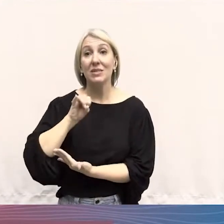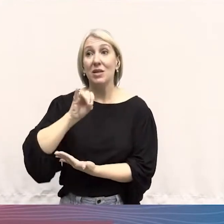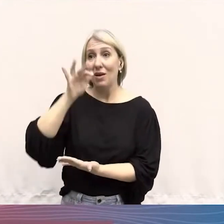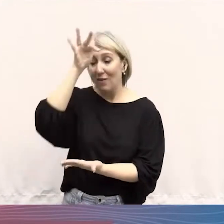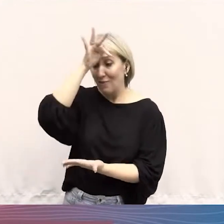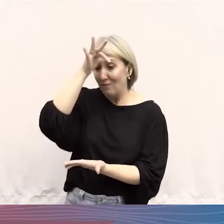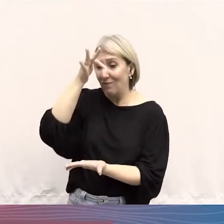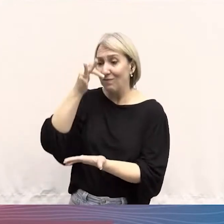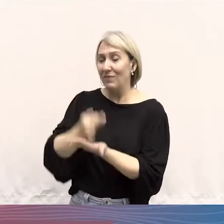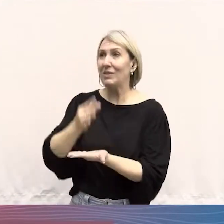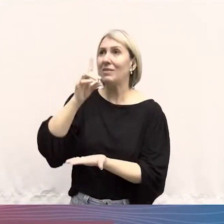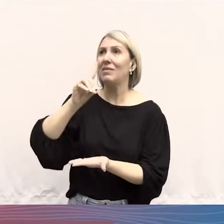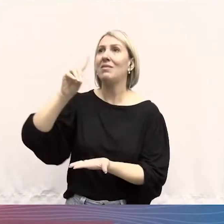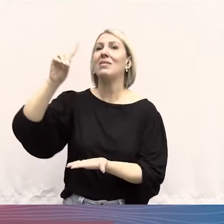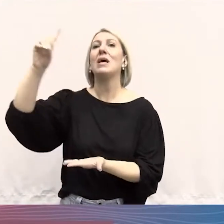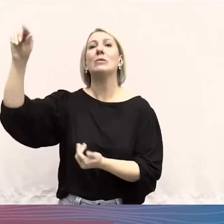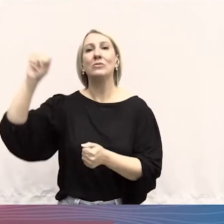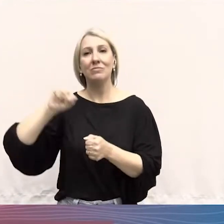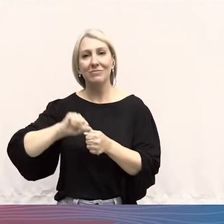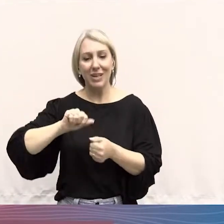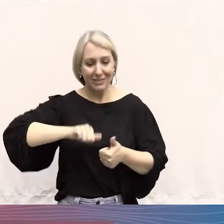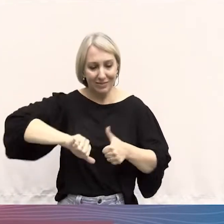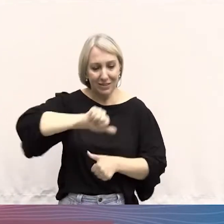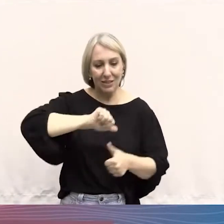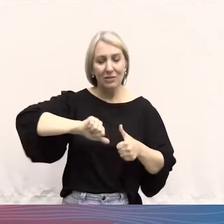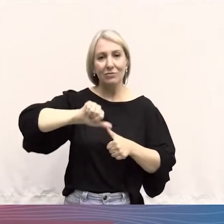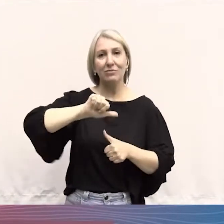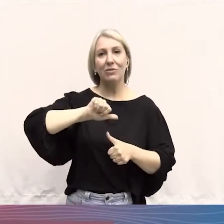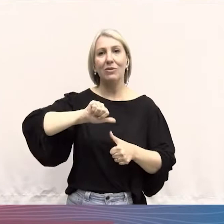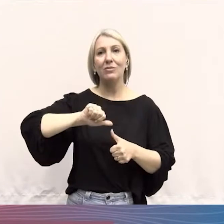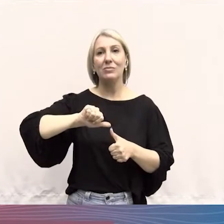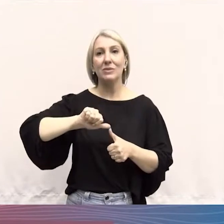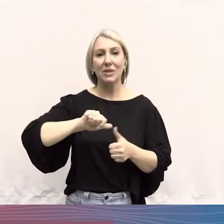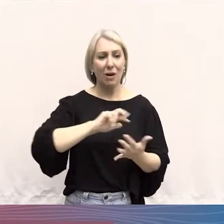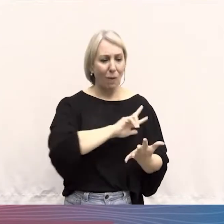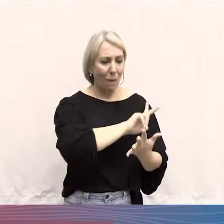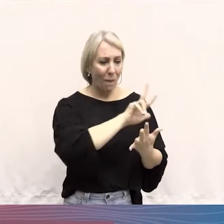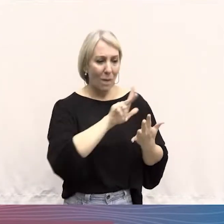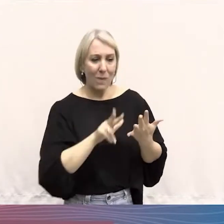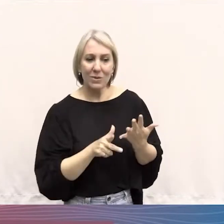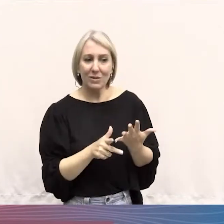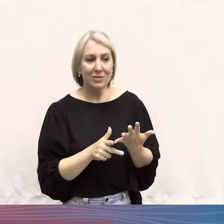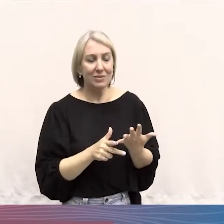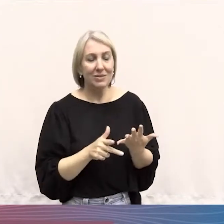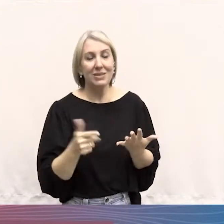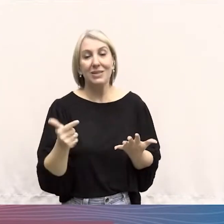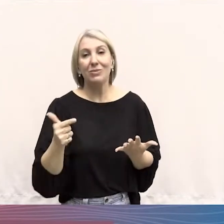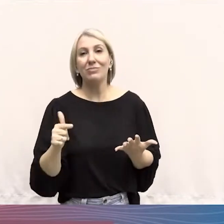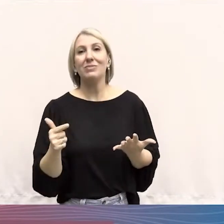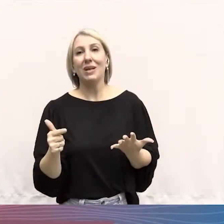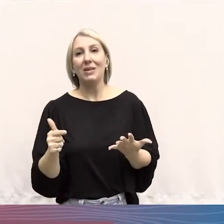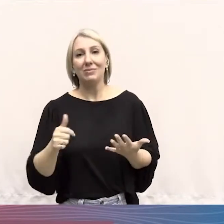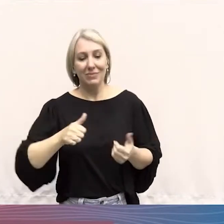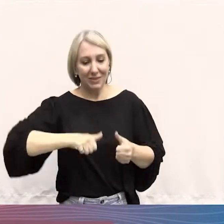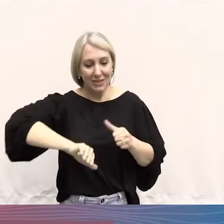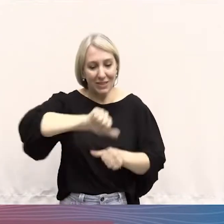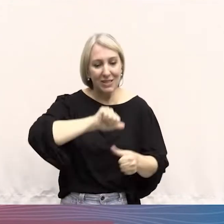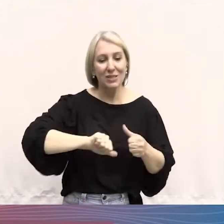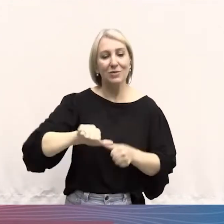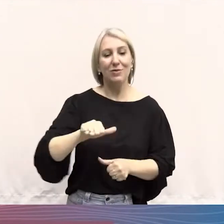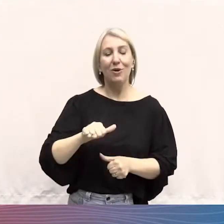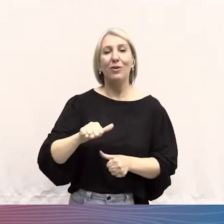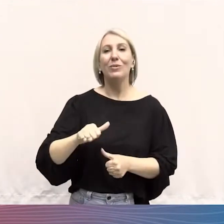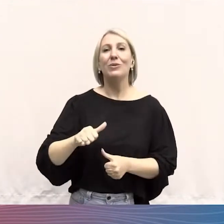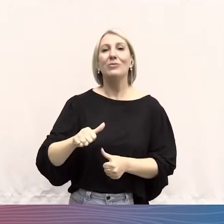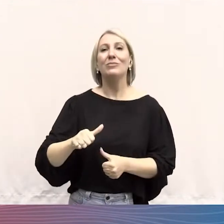Deus faz existir as coisas que não existem. Graças ao Senhor. Aleluia.